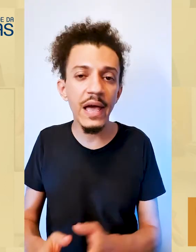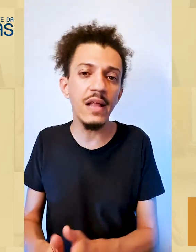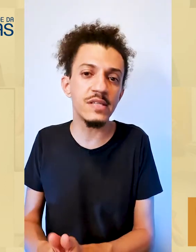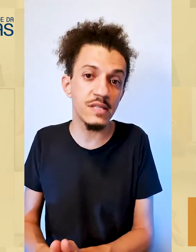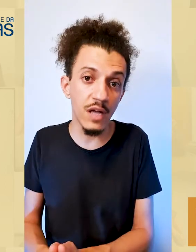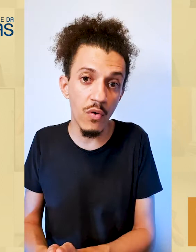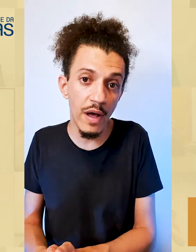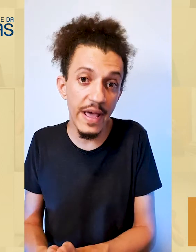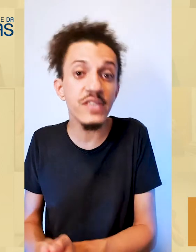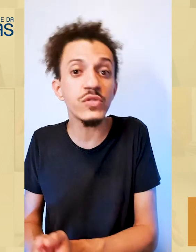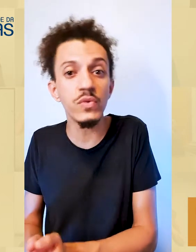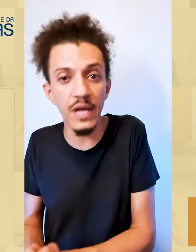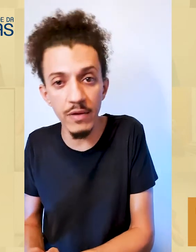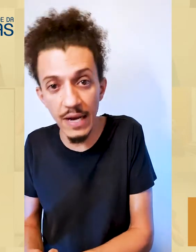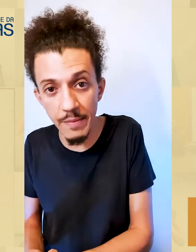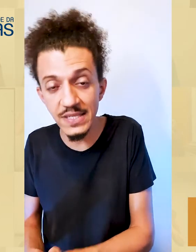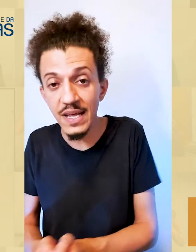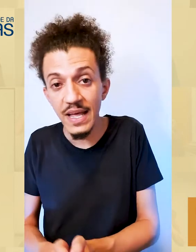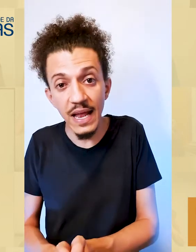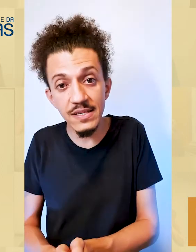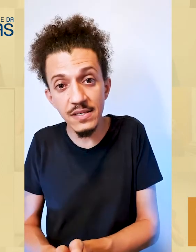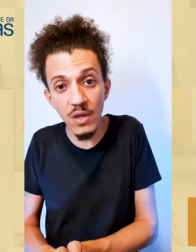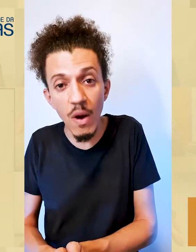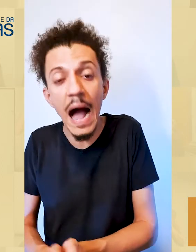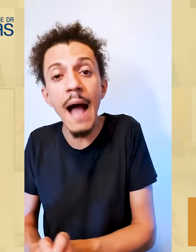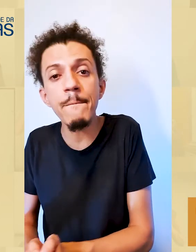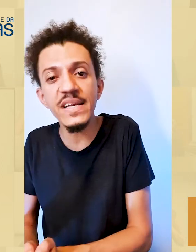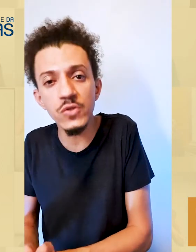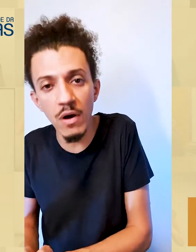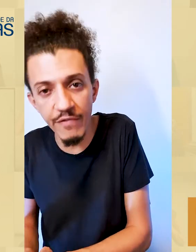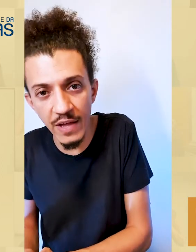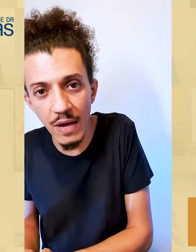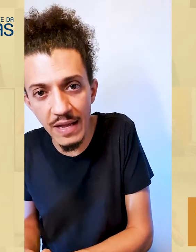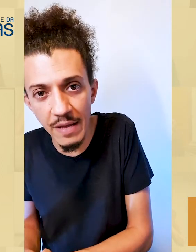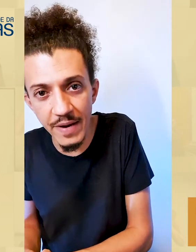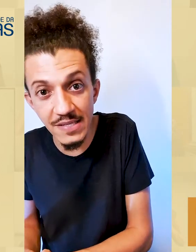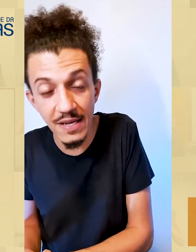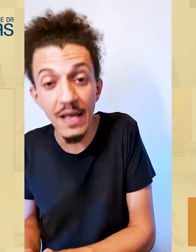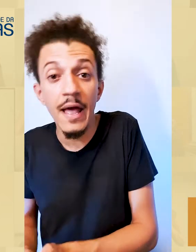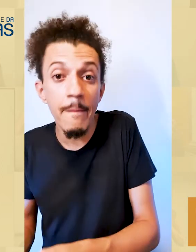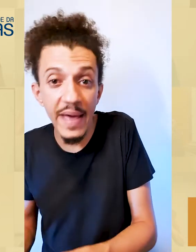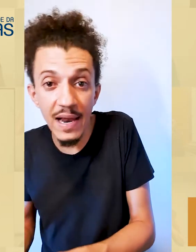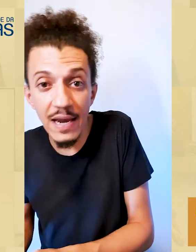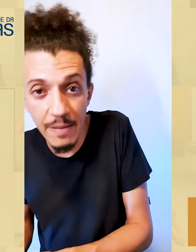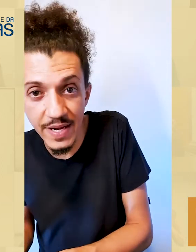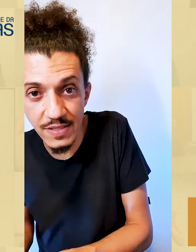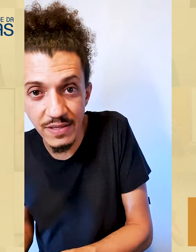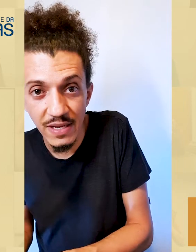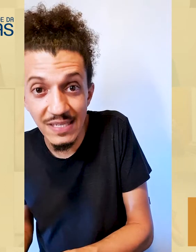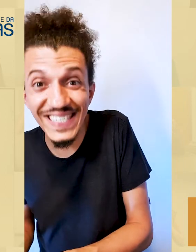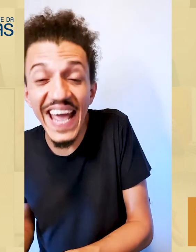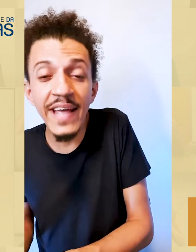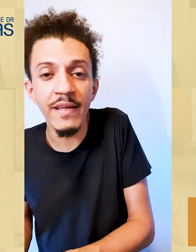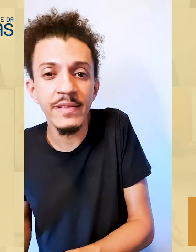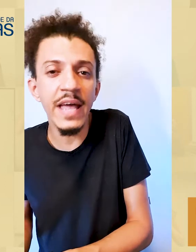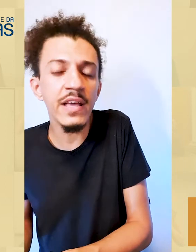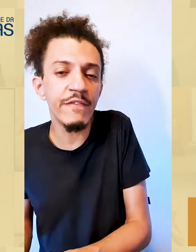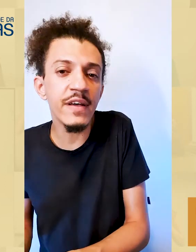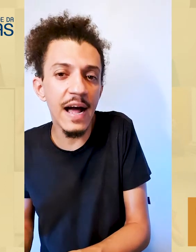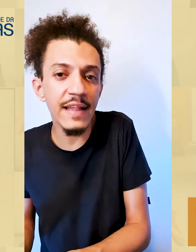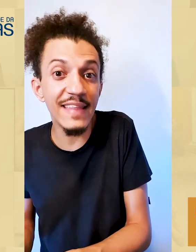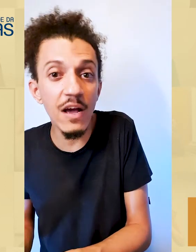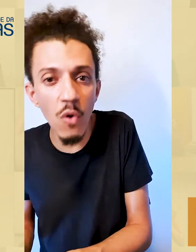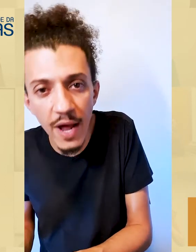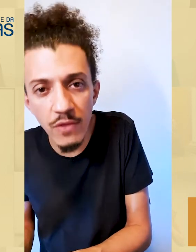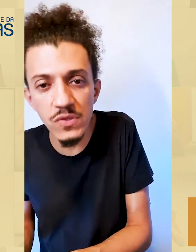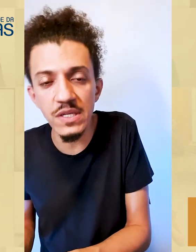Porque eles estão estudando a Libras, eles estão absorvendo a Libras pela Libras, sem ter que